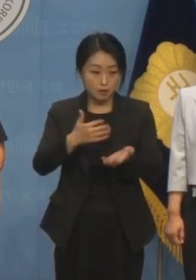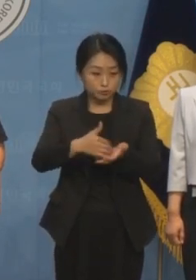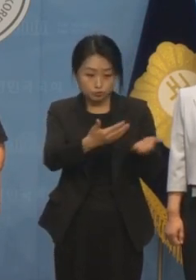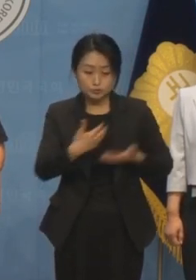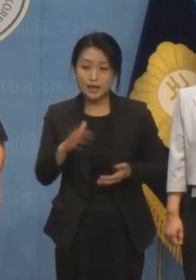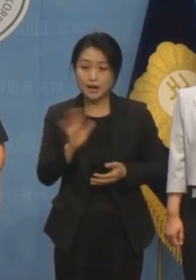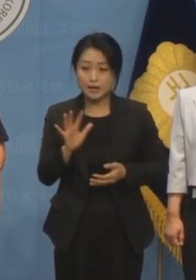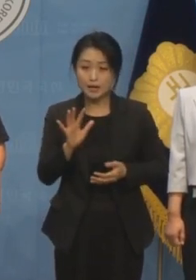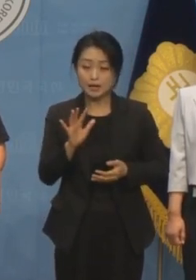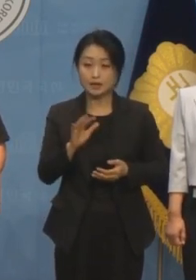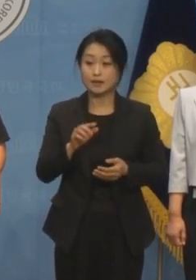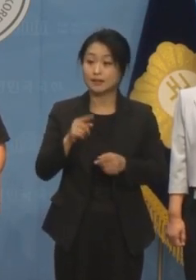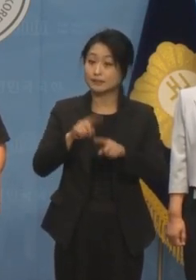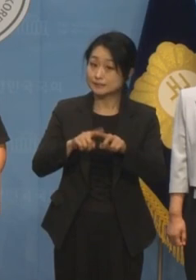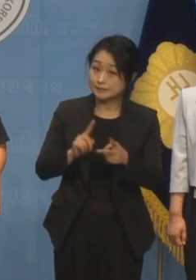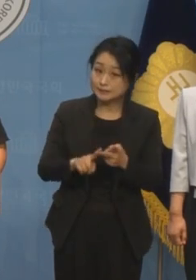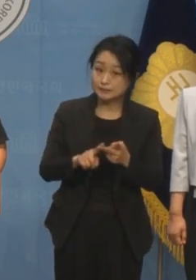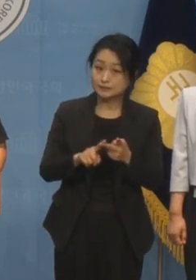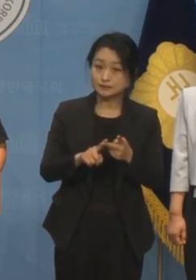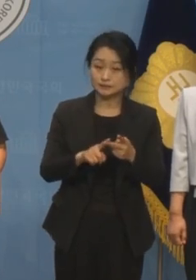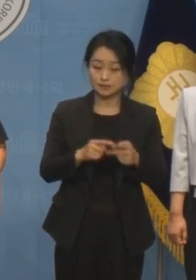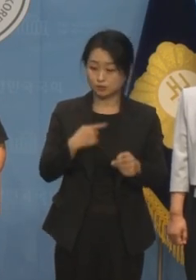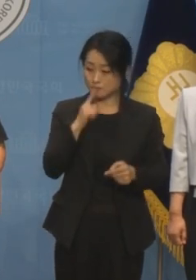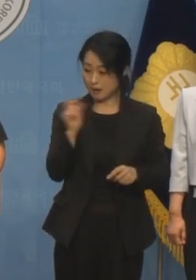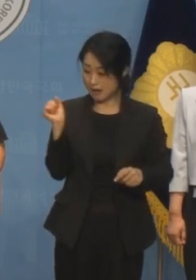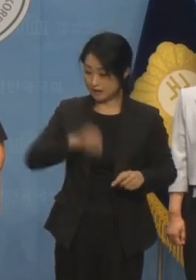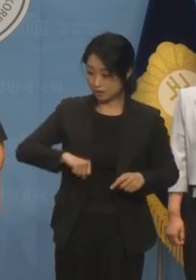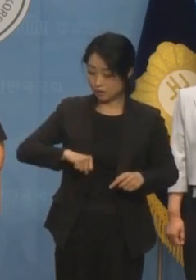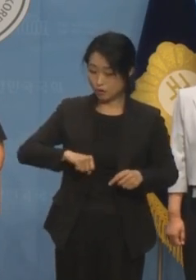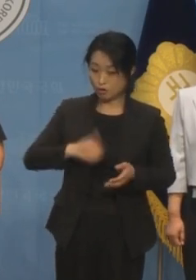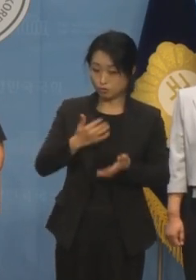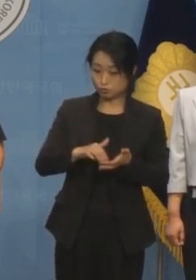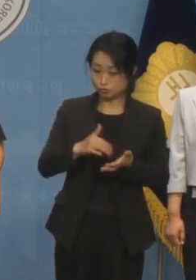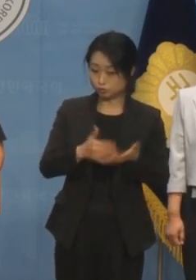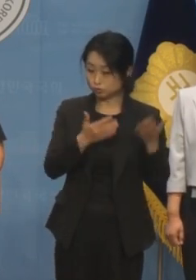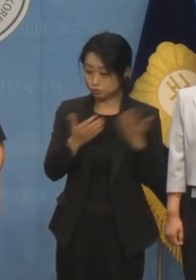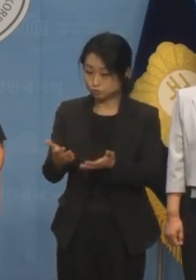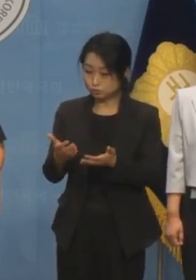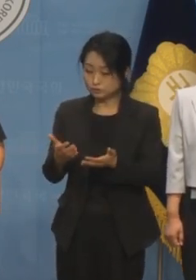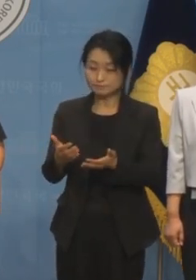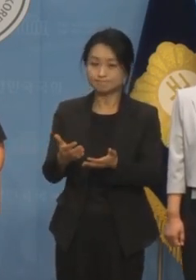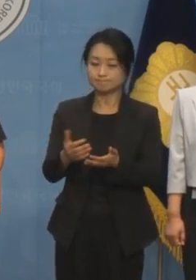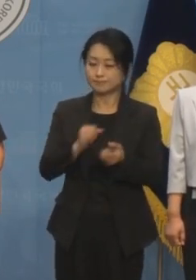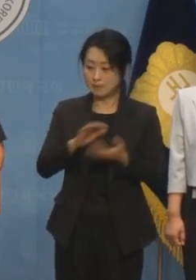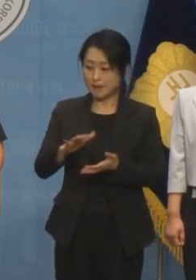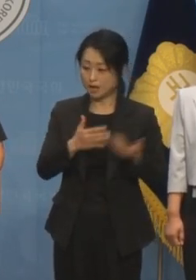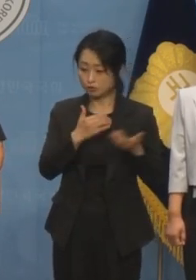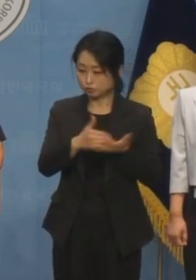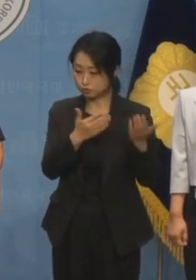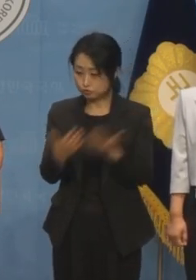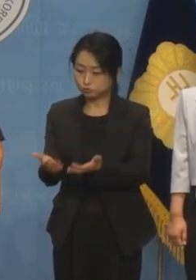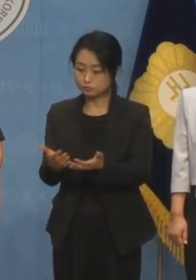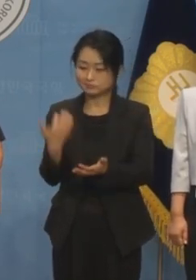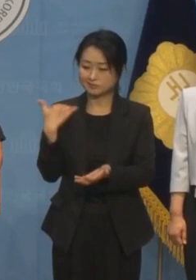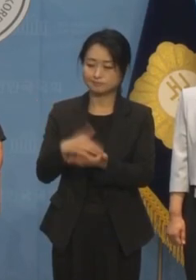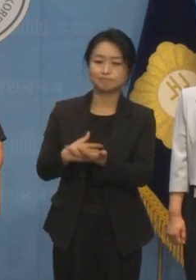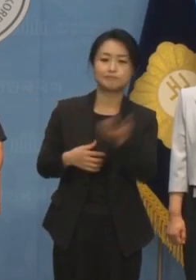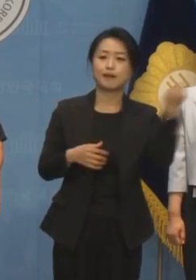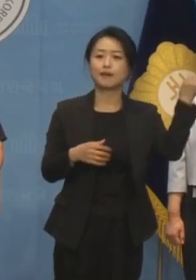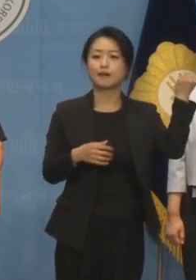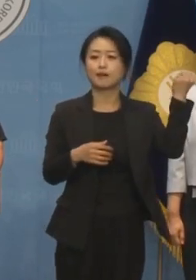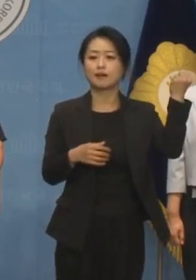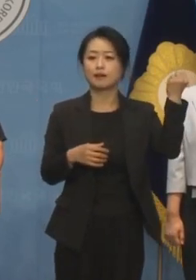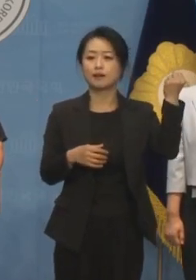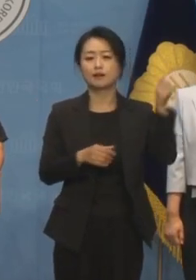물량을 배정했다가도 자신들의 통제를 따르지 않으면 배정되었던 물량도 도로 가져가 버리는 국가기관에서 자행되는